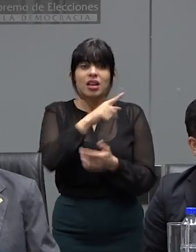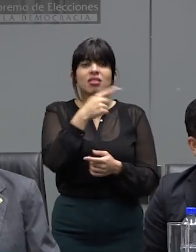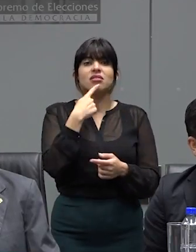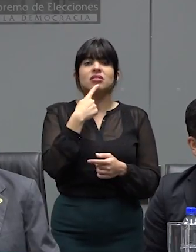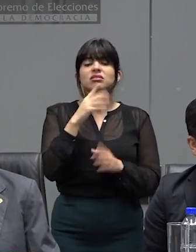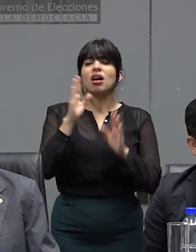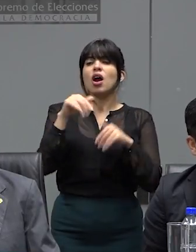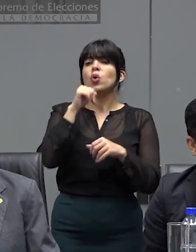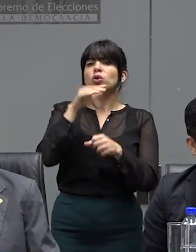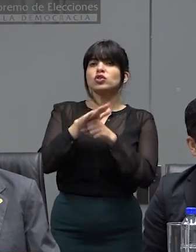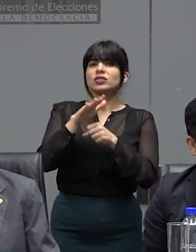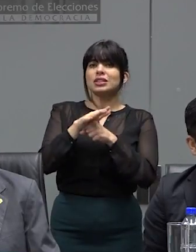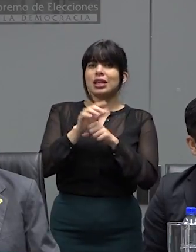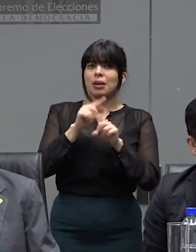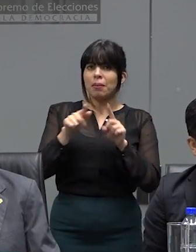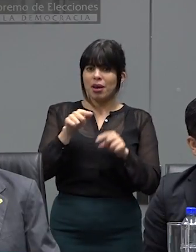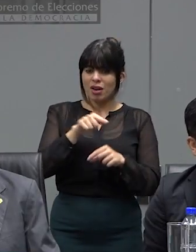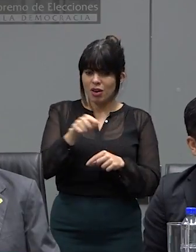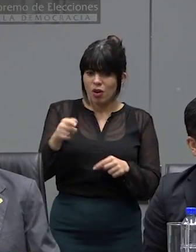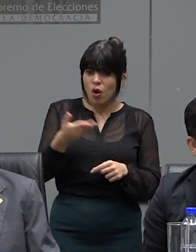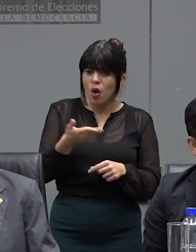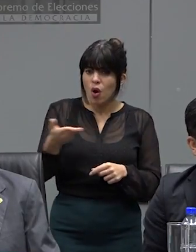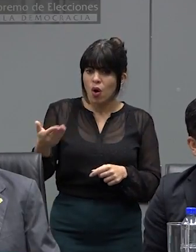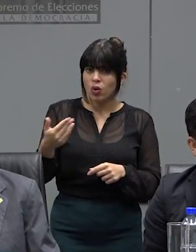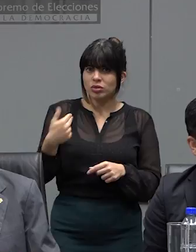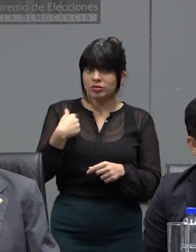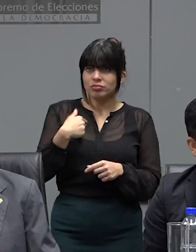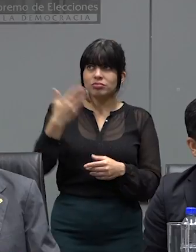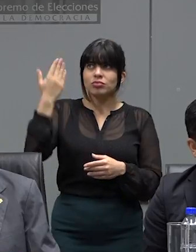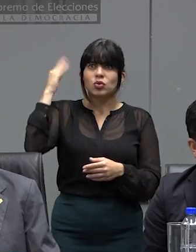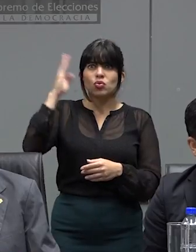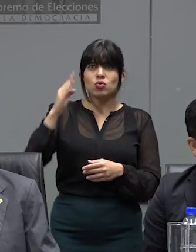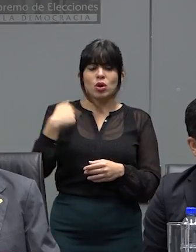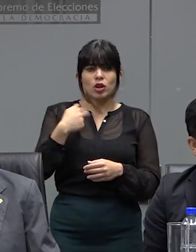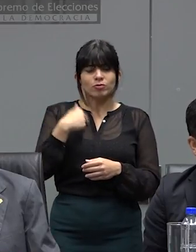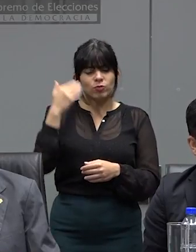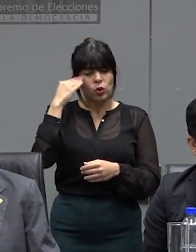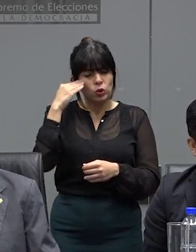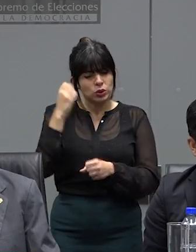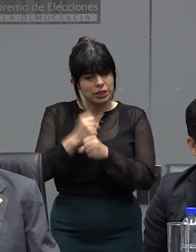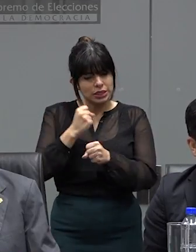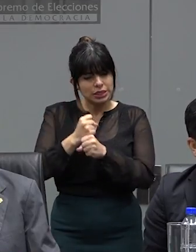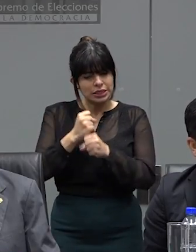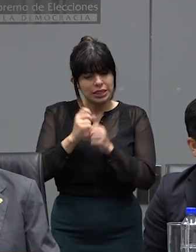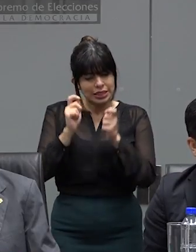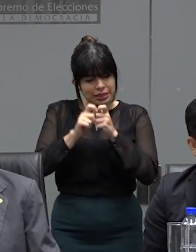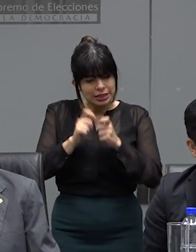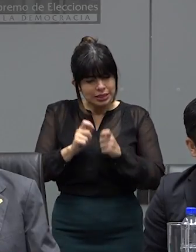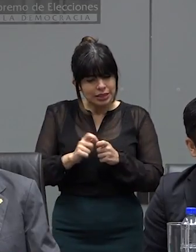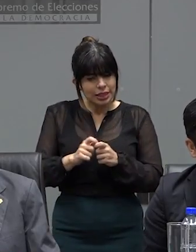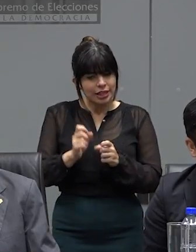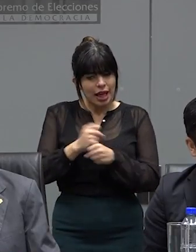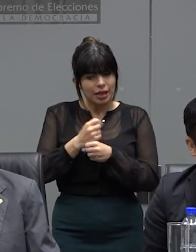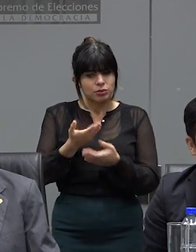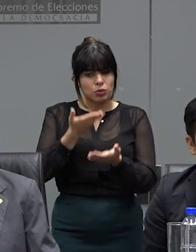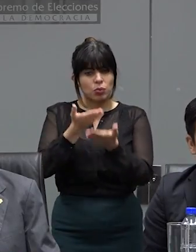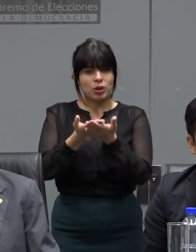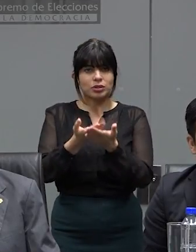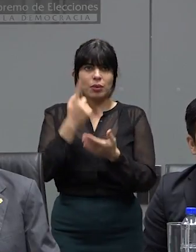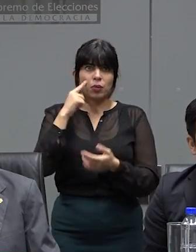suficiente, porque sí estamos haciendo nuestra tarea de manera concienzuda, juiciosa en este momento, porque lo